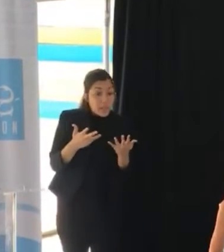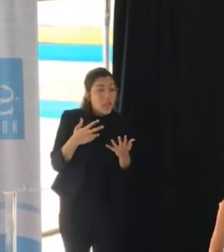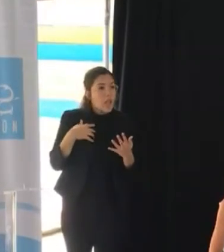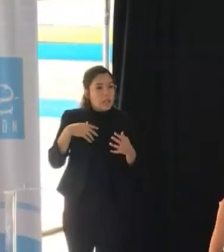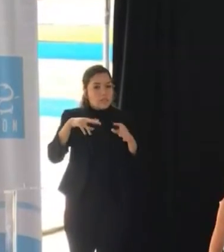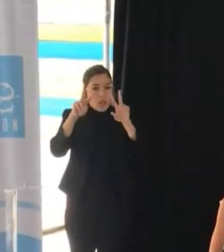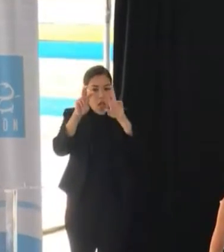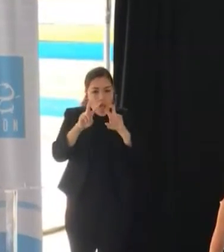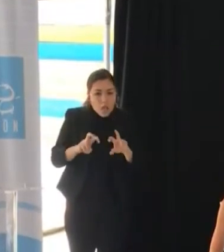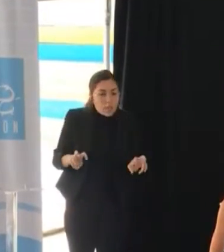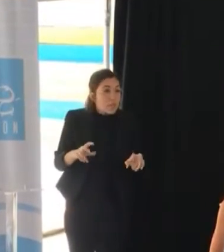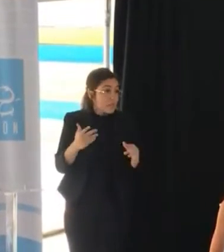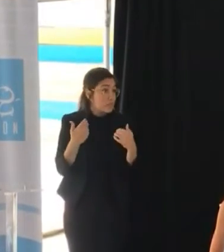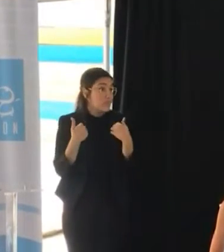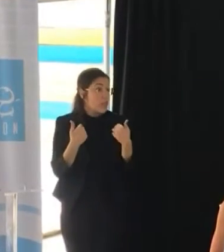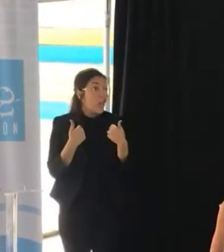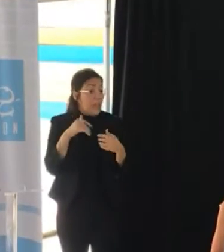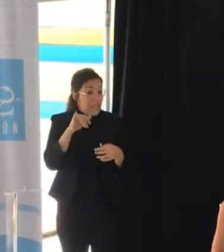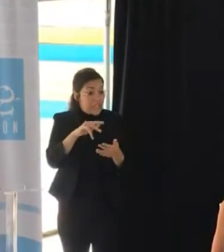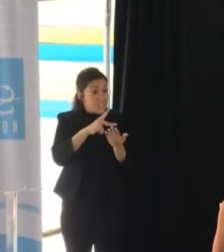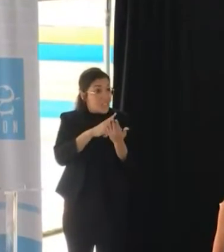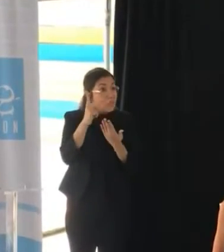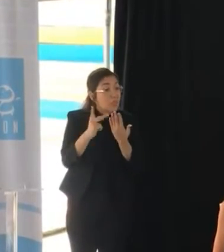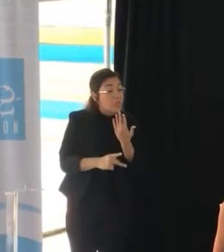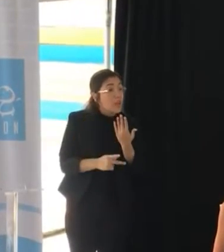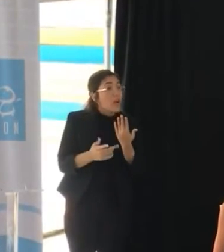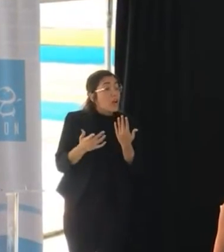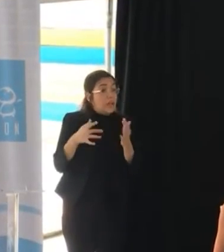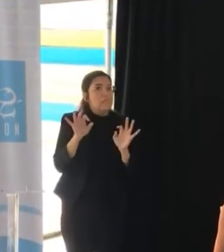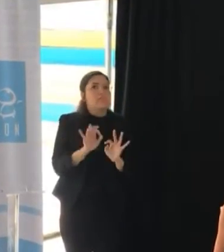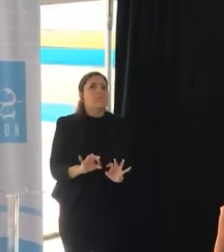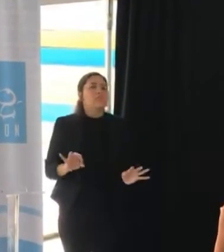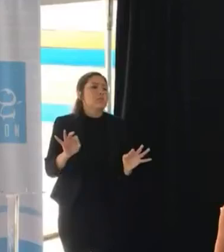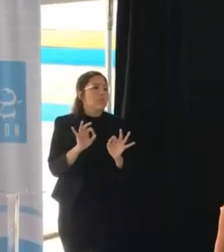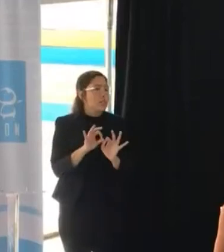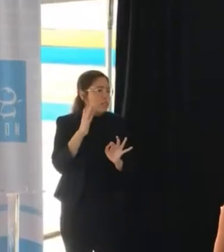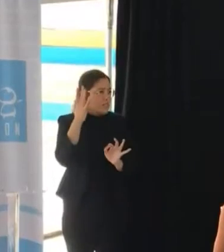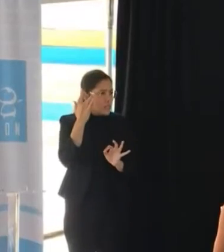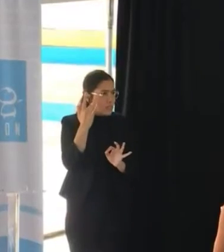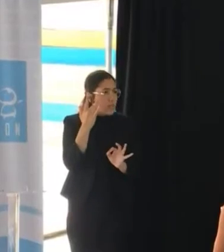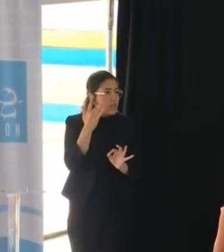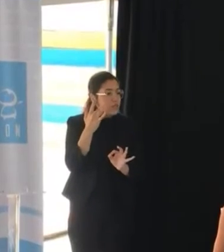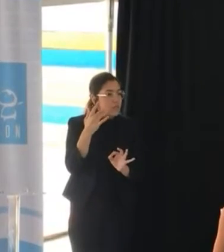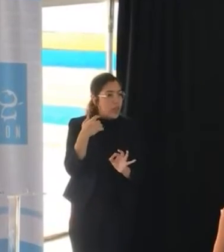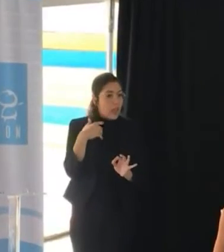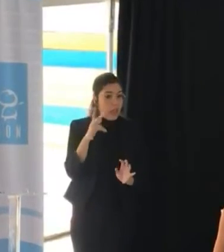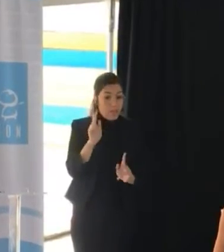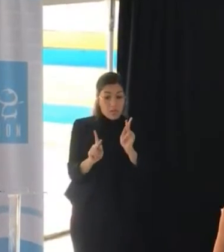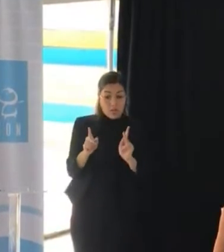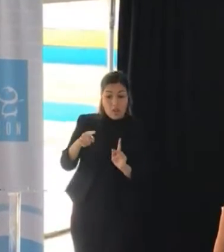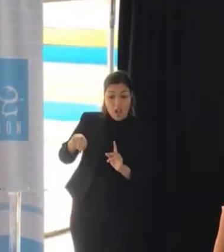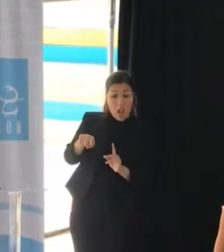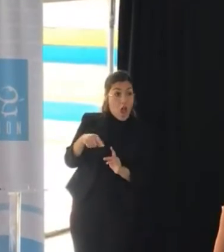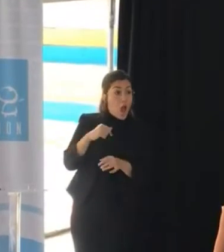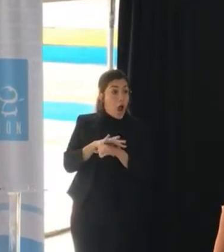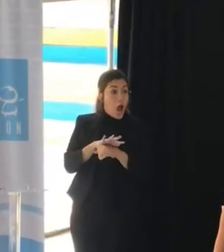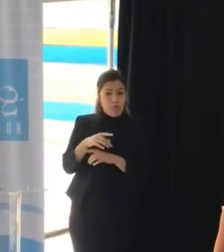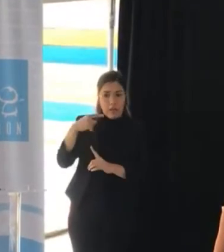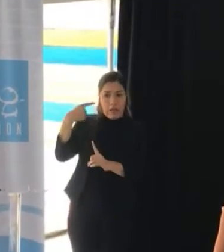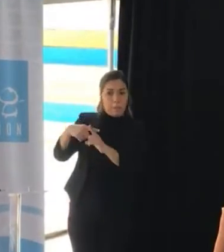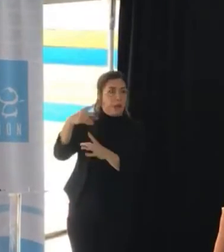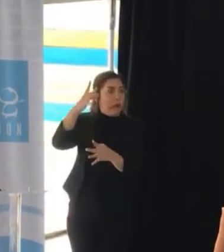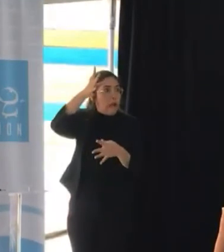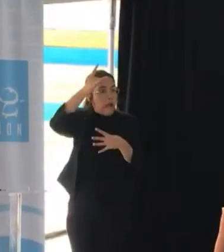programa sumamente importante, porque al yo identificar en ese bioportal ese paciente positivo, yo puedo separar